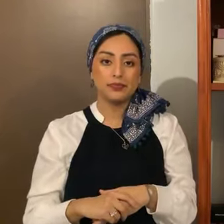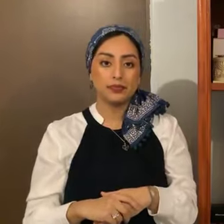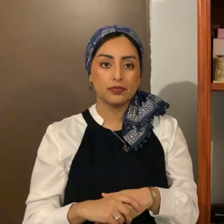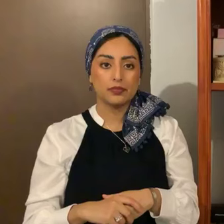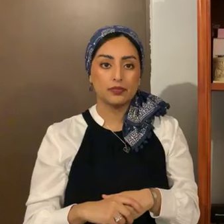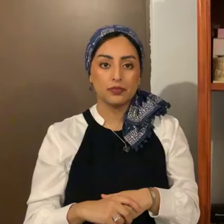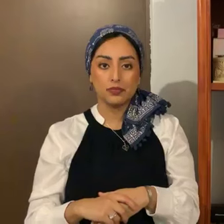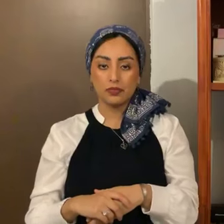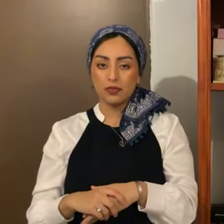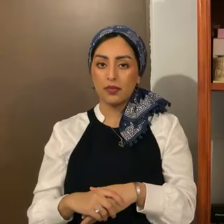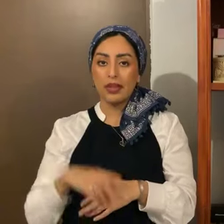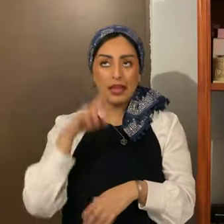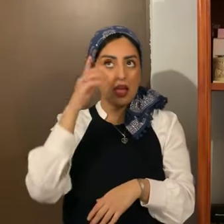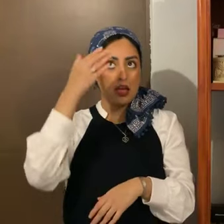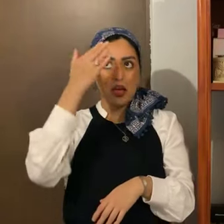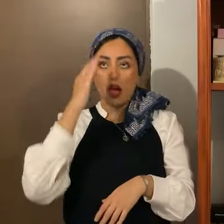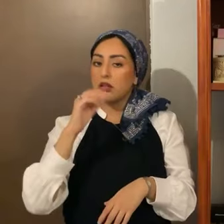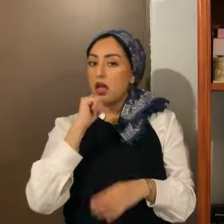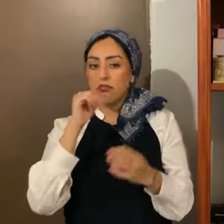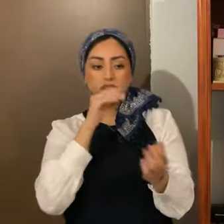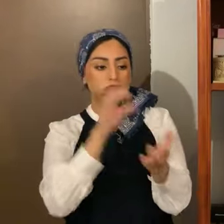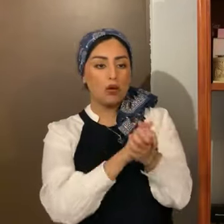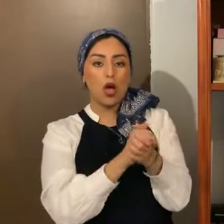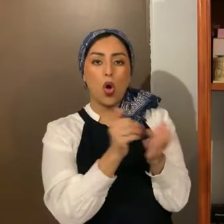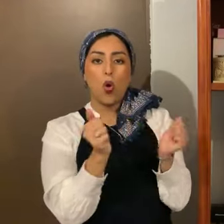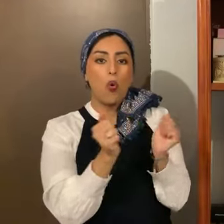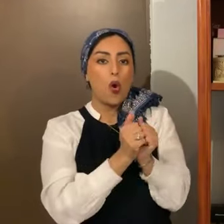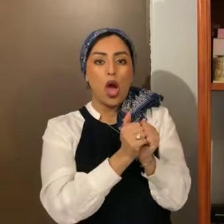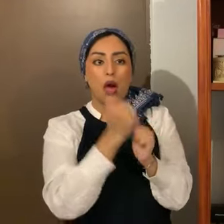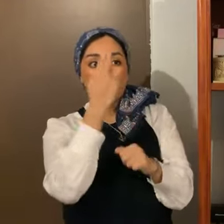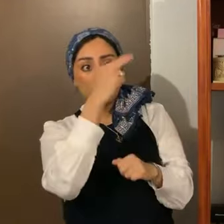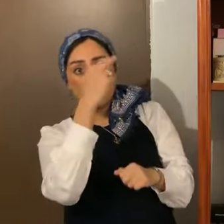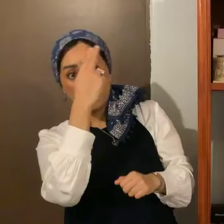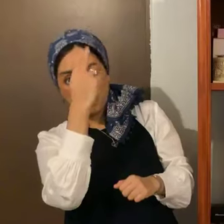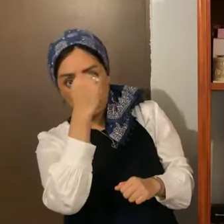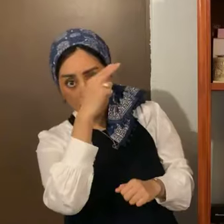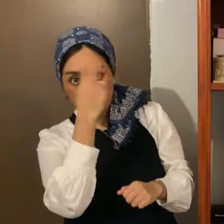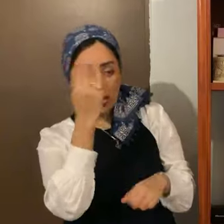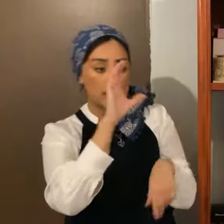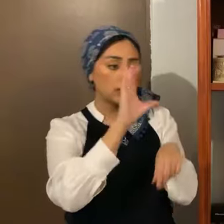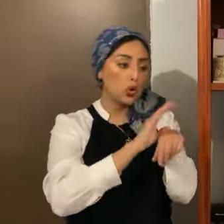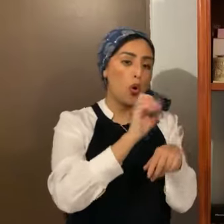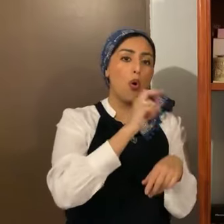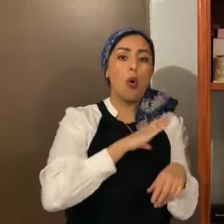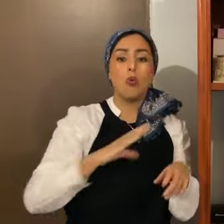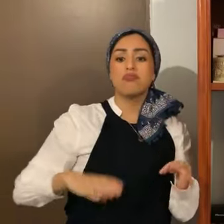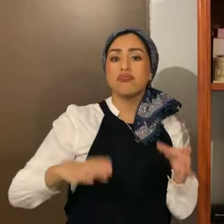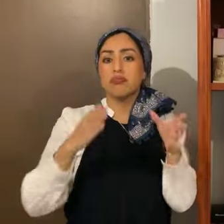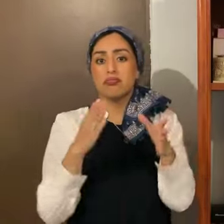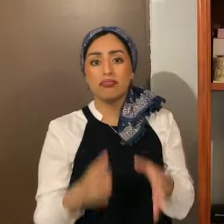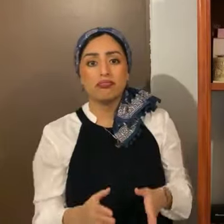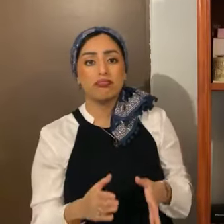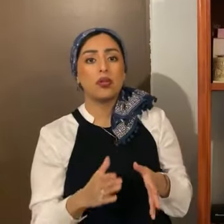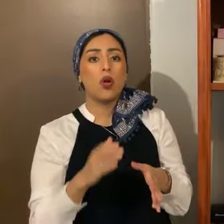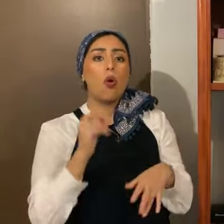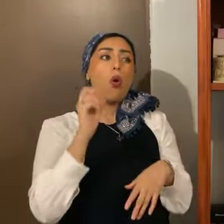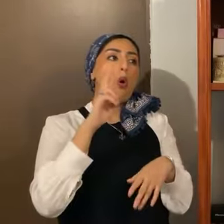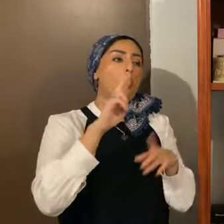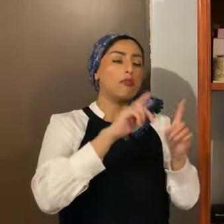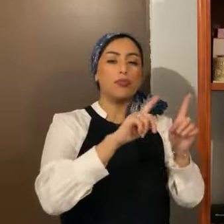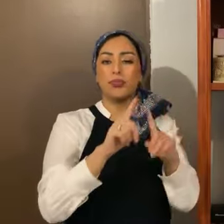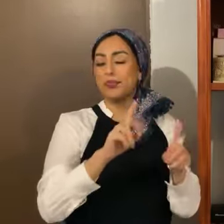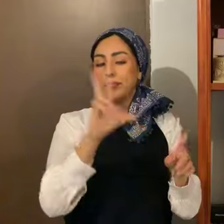Él no se casa con la iglesia cristiana, con la iglesia católica, con el budismo, con el hinduismo, con el taoísmo, con el